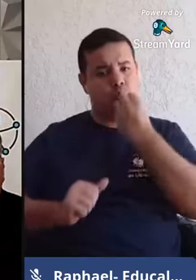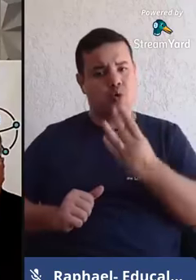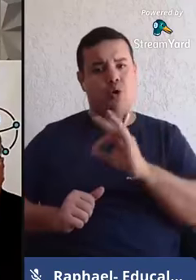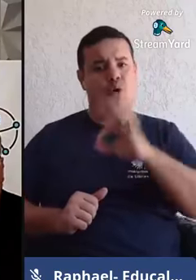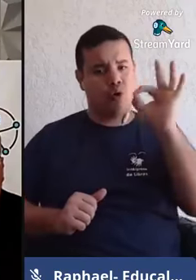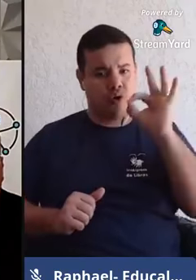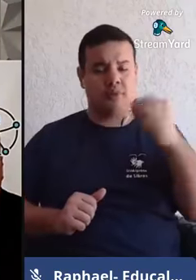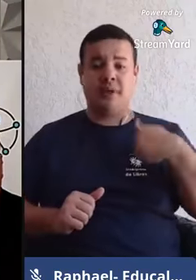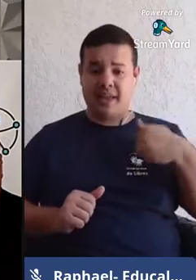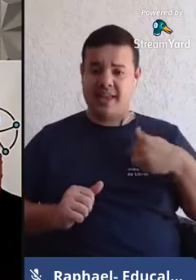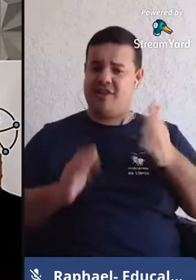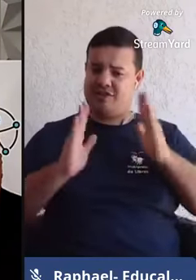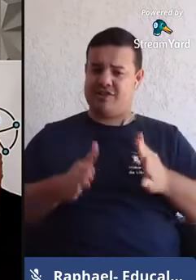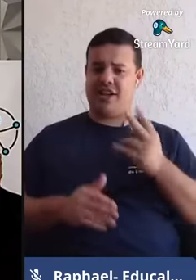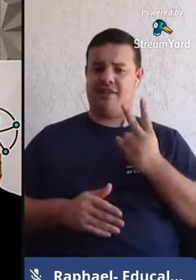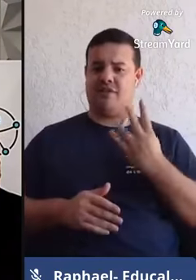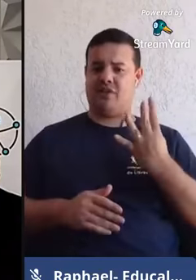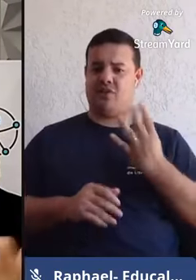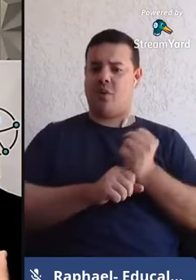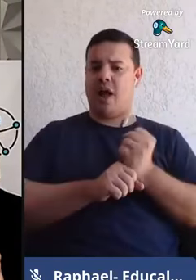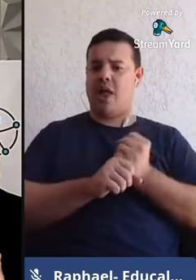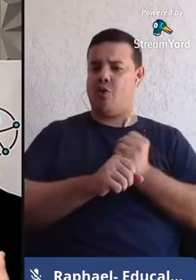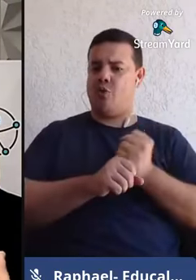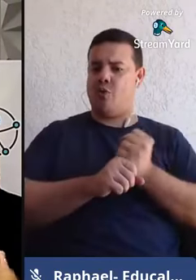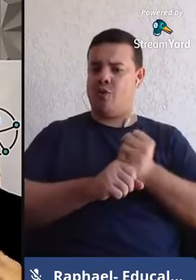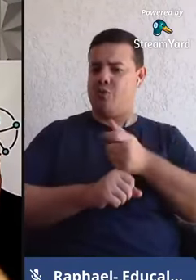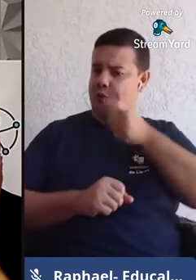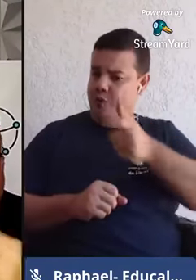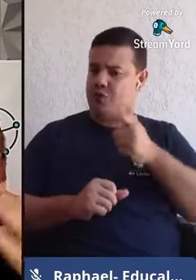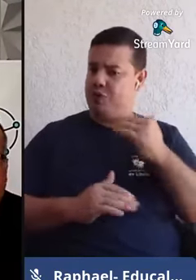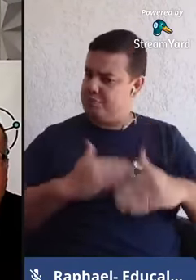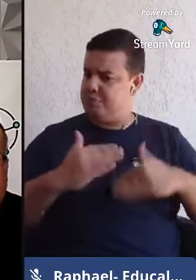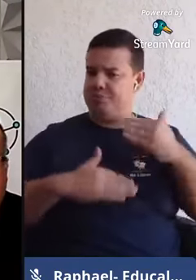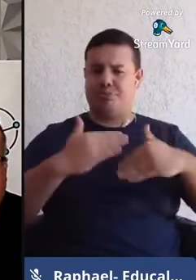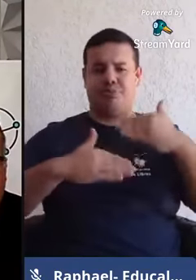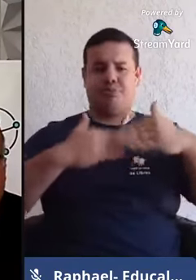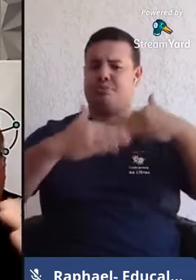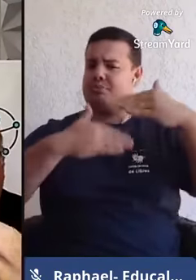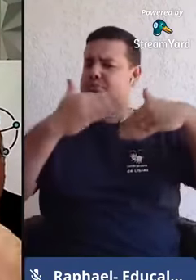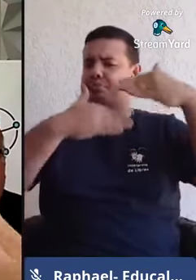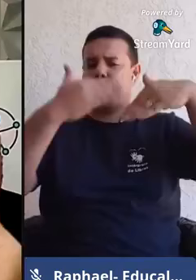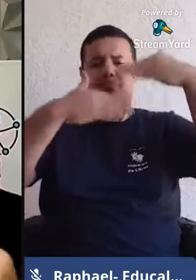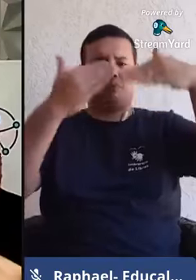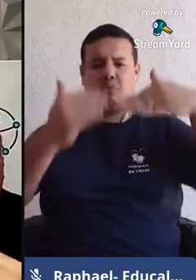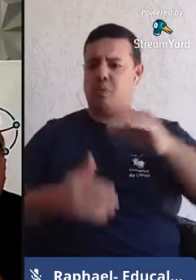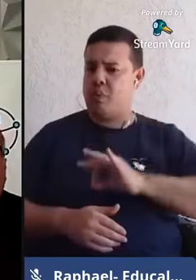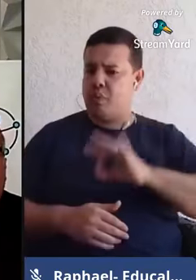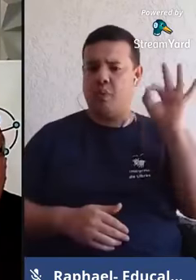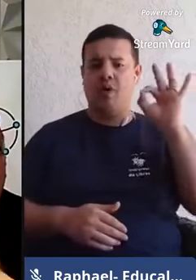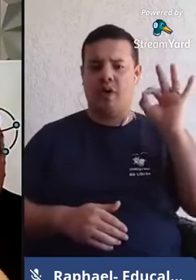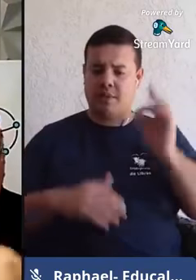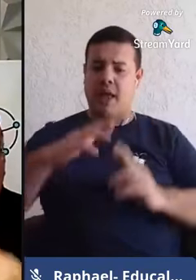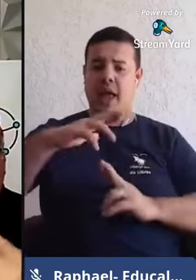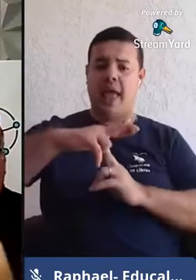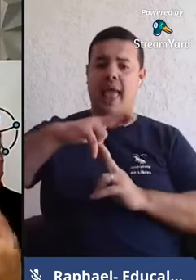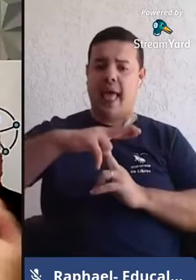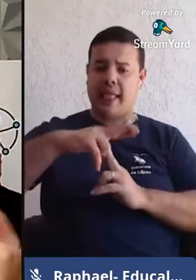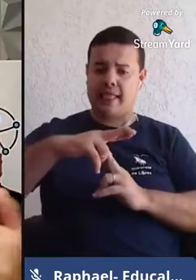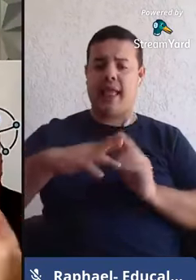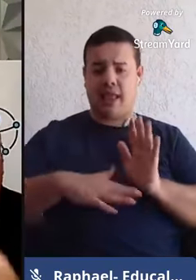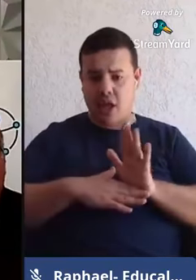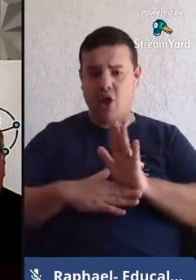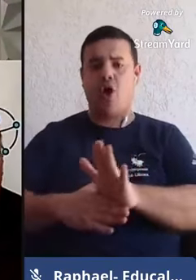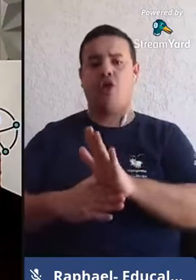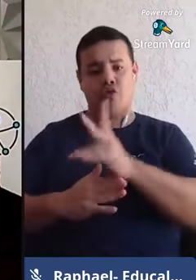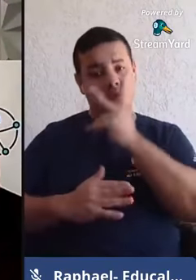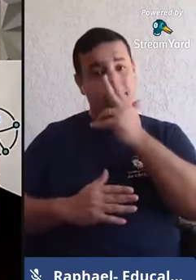mercado há 24 anos, o que eu já vi de evolução é uma coisa gigantesca. A própria Reatec acabou fazendo e